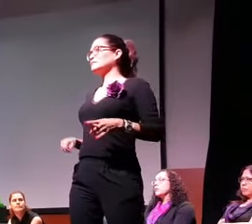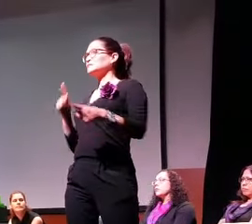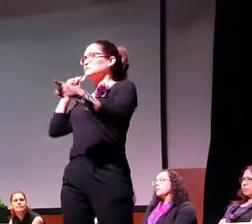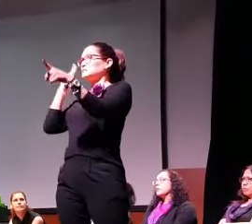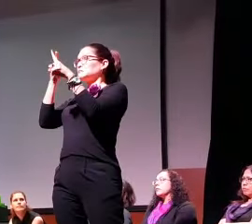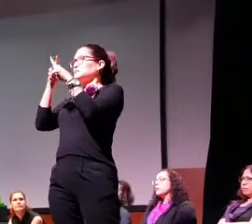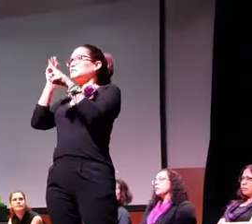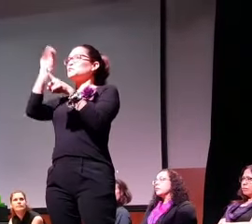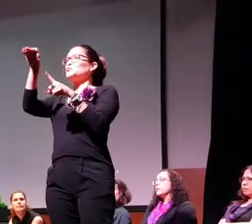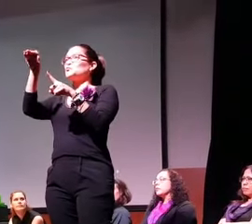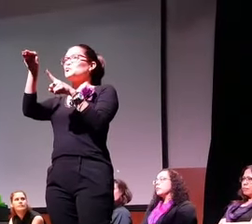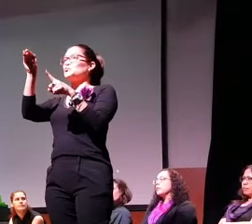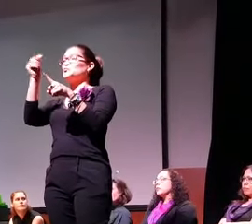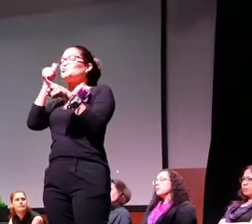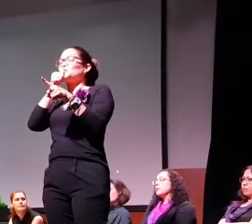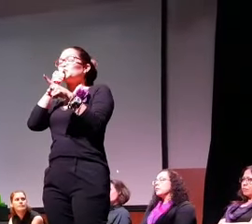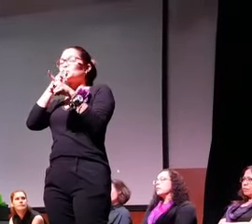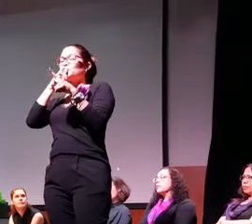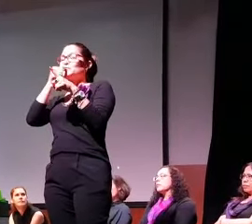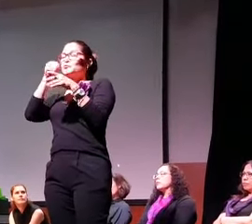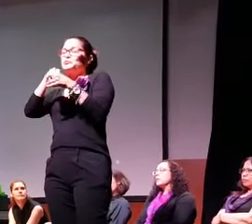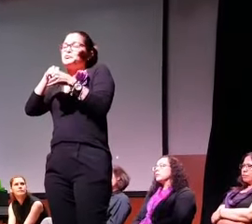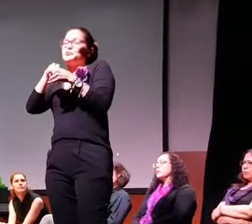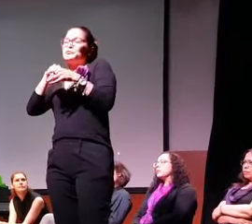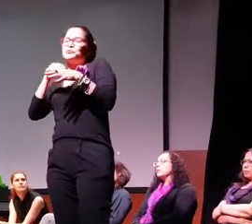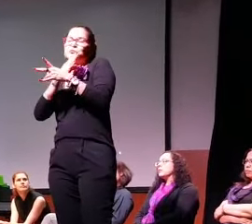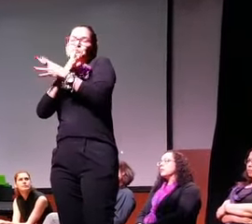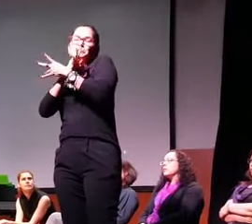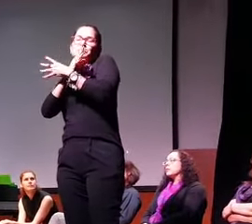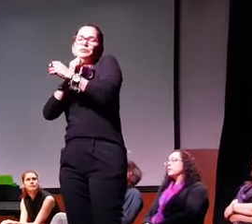Secretas intenciones en un juego lúdico.